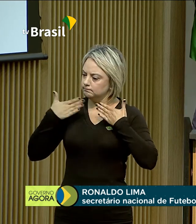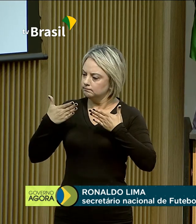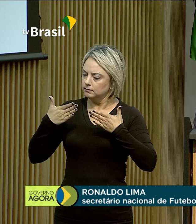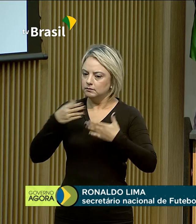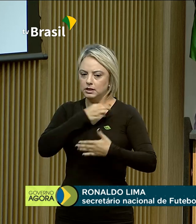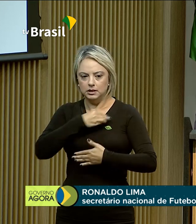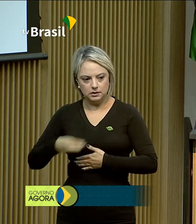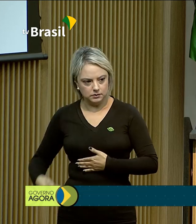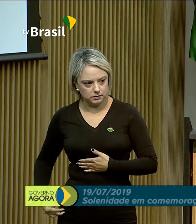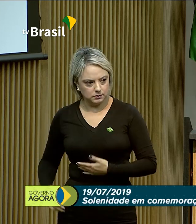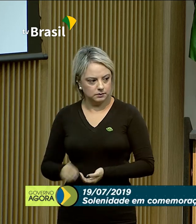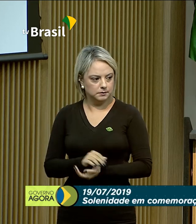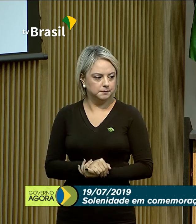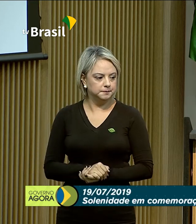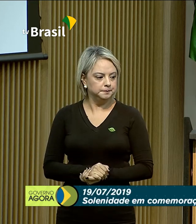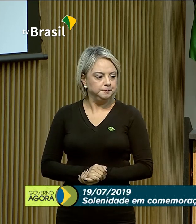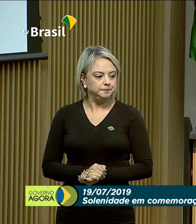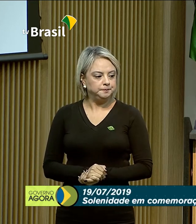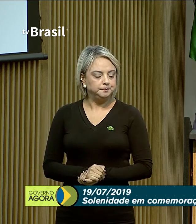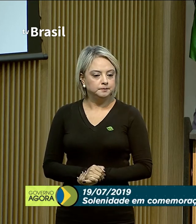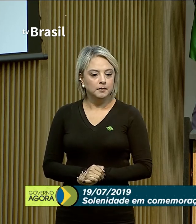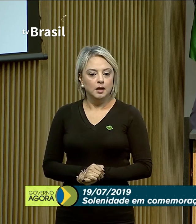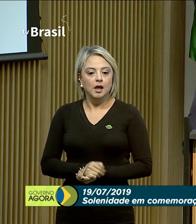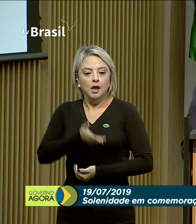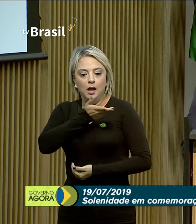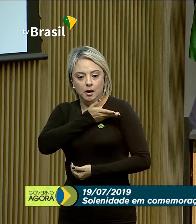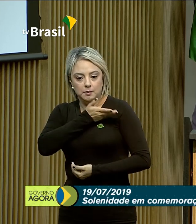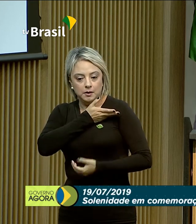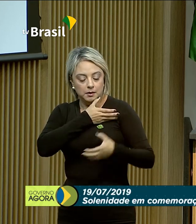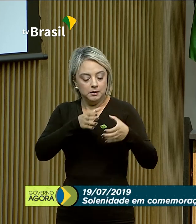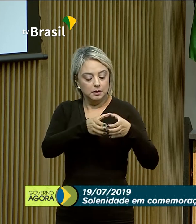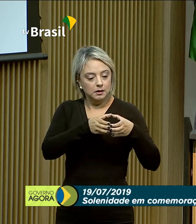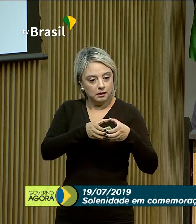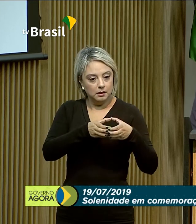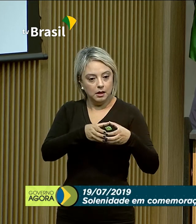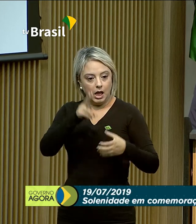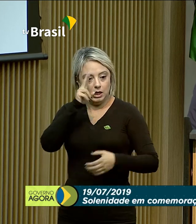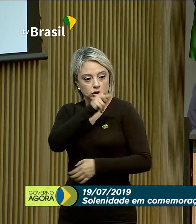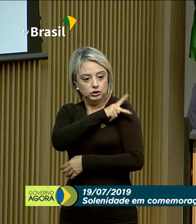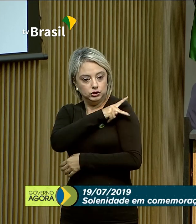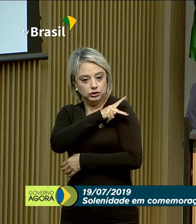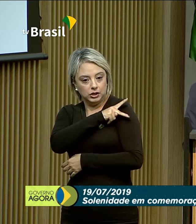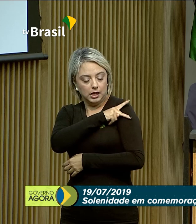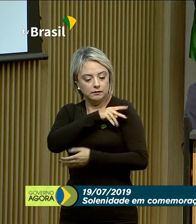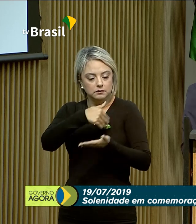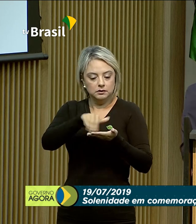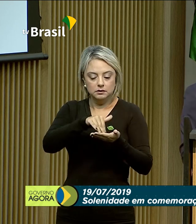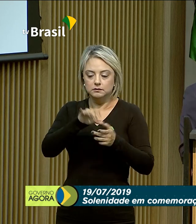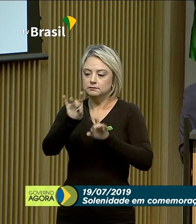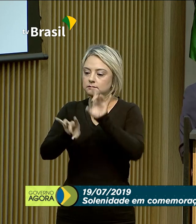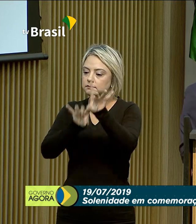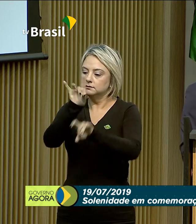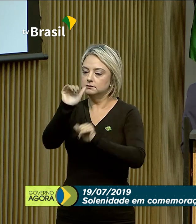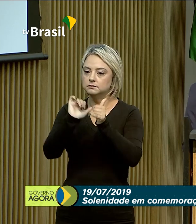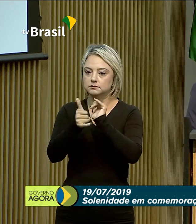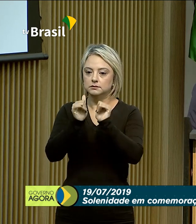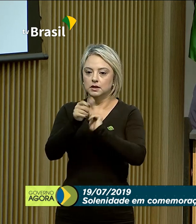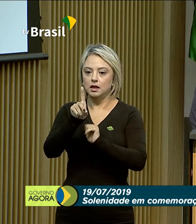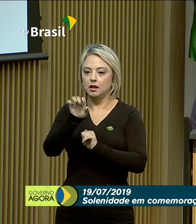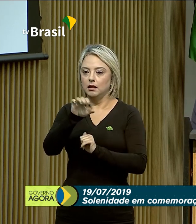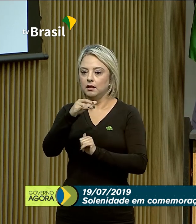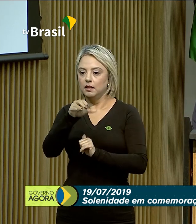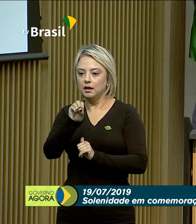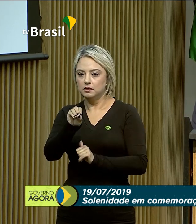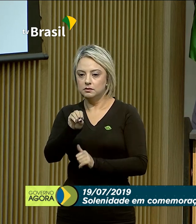sua distinção. Ao meu amigo de turma e chefe, secretário especial do Esporte, Décio